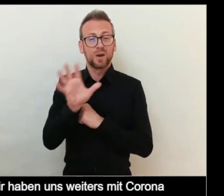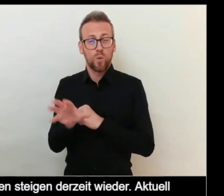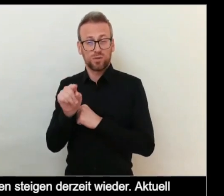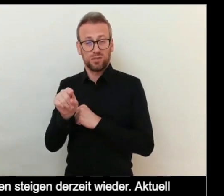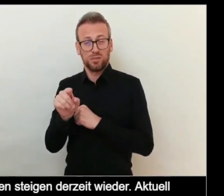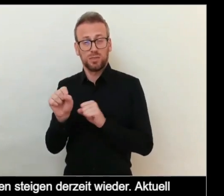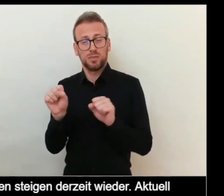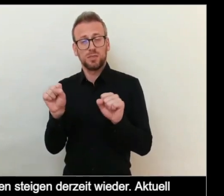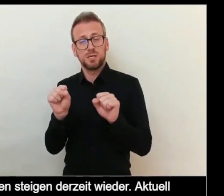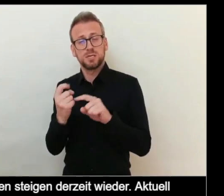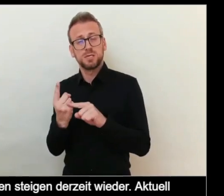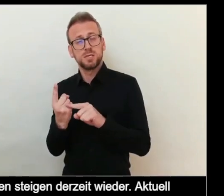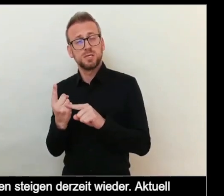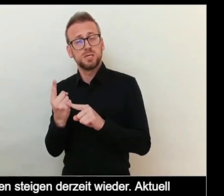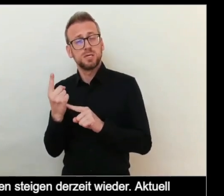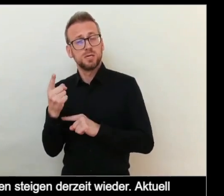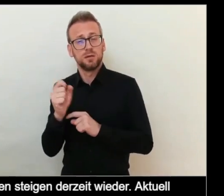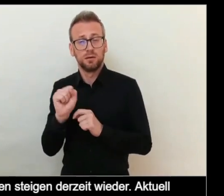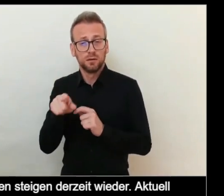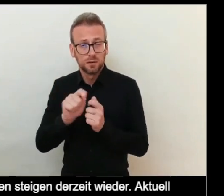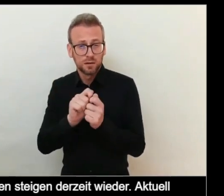32.437 neue Fälle. In der Vorwoche waren es